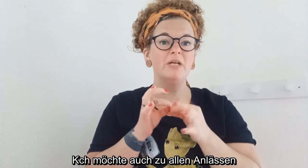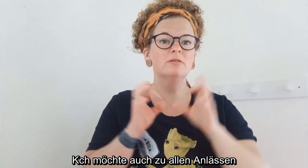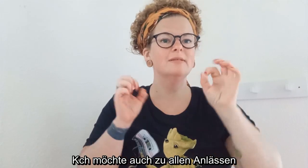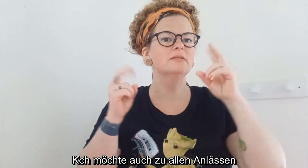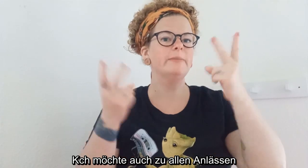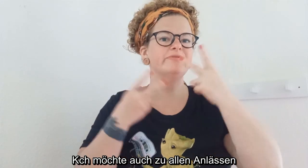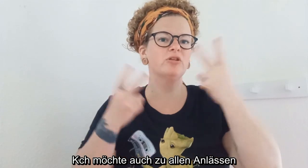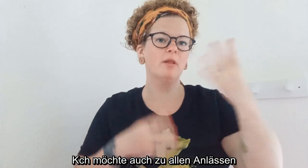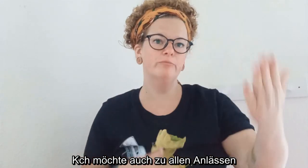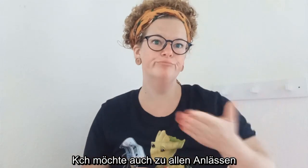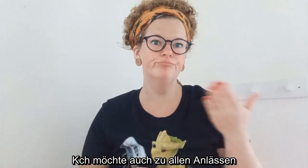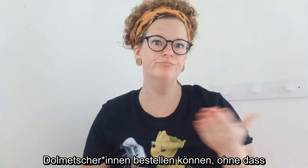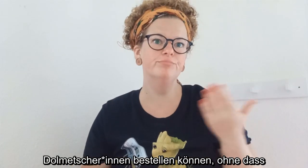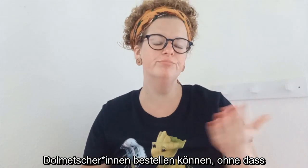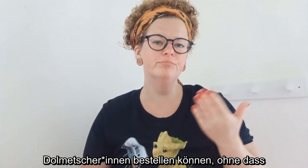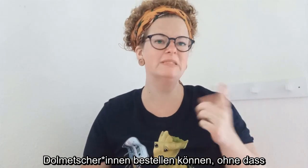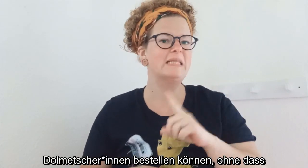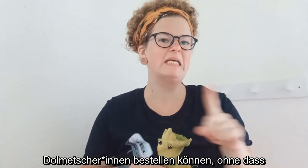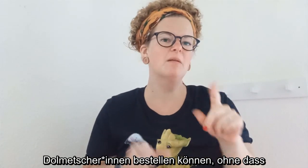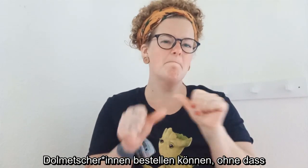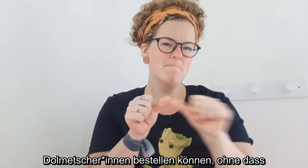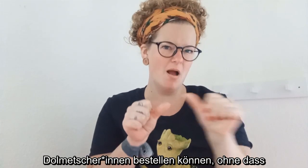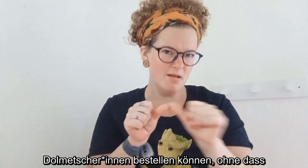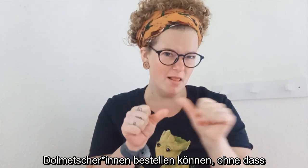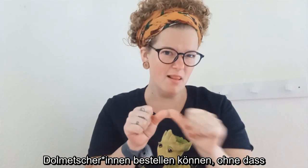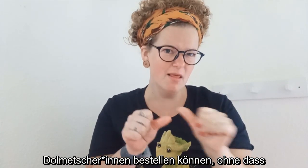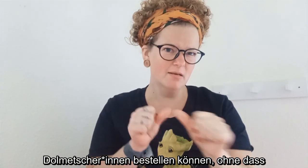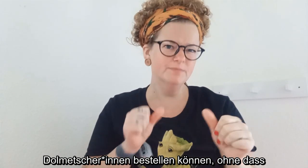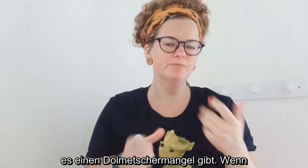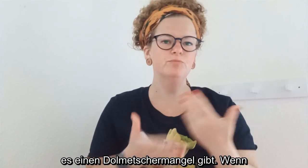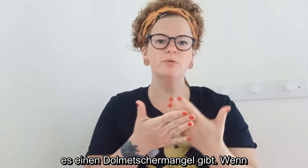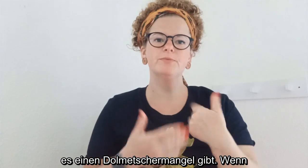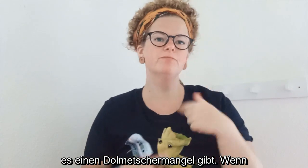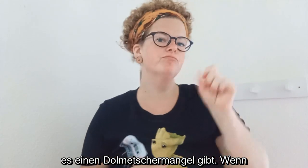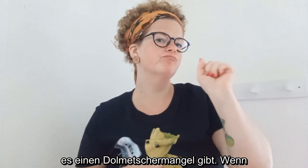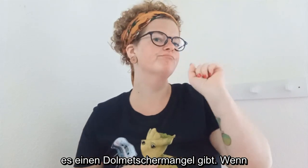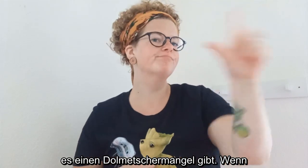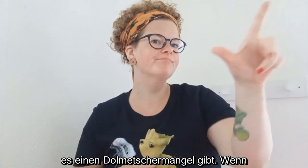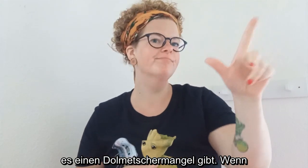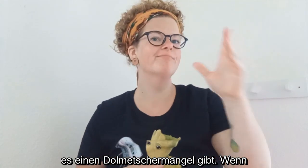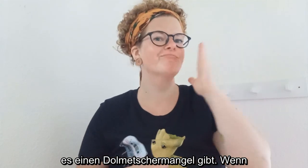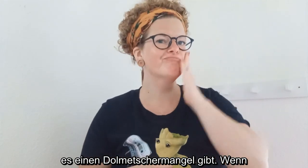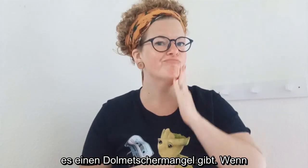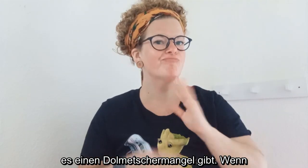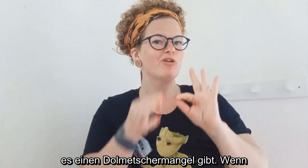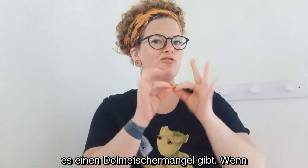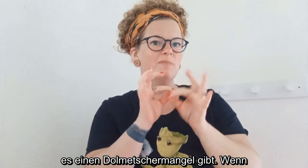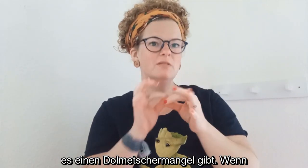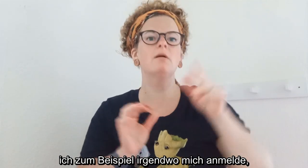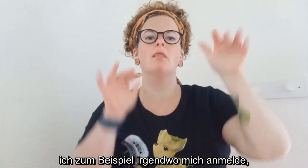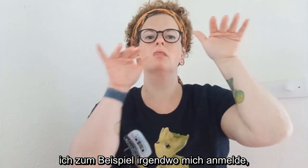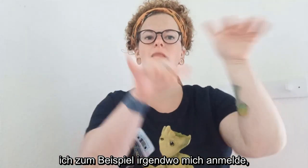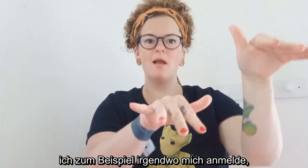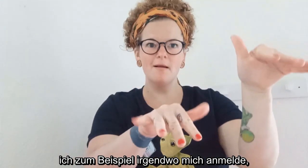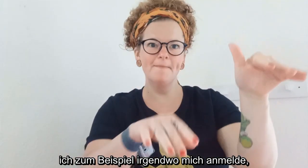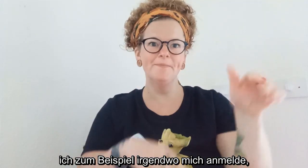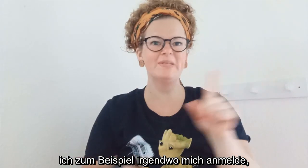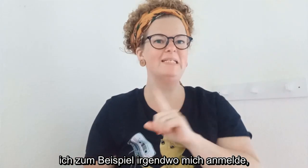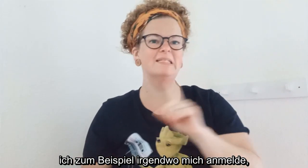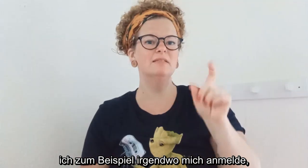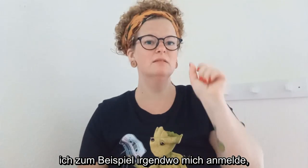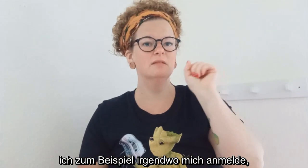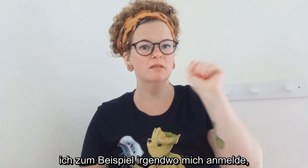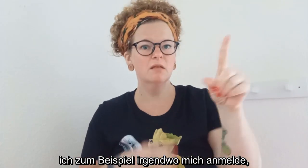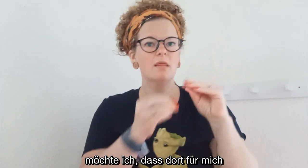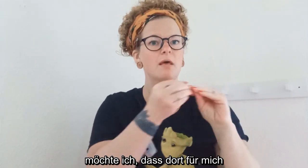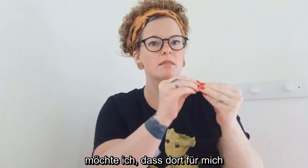Ich möchte auch zu allen Anlässen Dolmetscher bestellen können ohne dass es einen Dolmetscher Mangel gibt Wenn ich zum Beispiel irgendwo